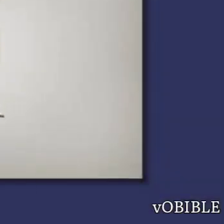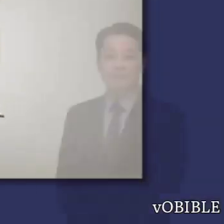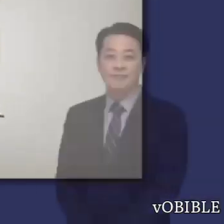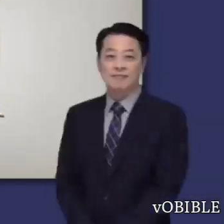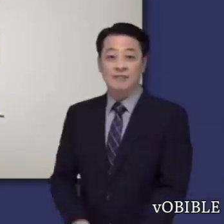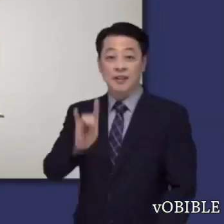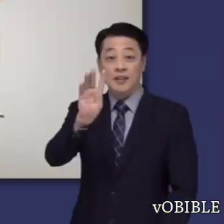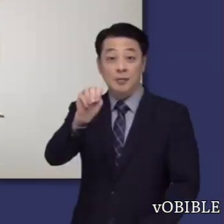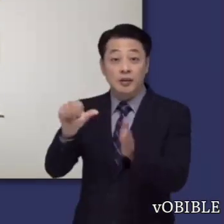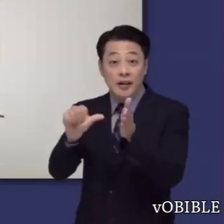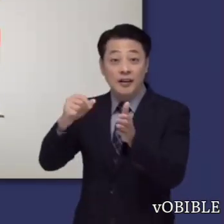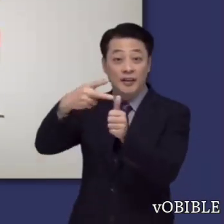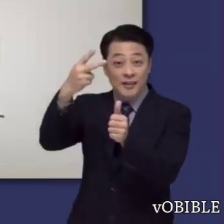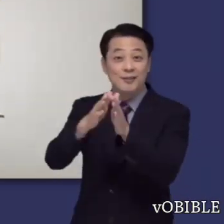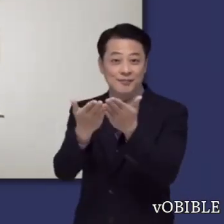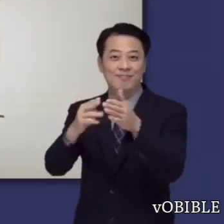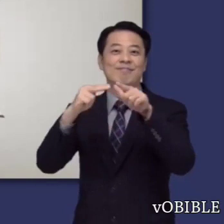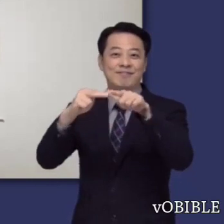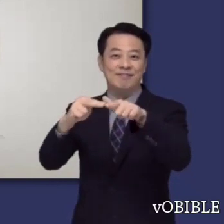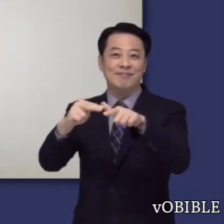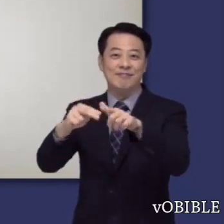提摩太后书简介。